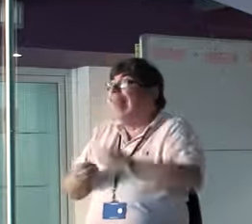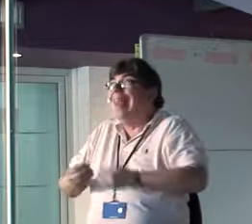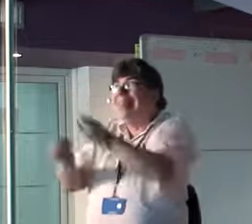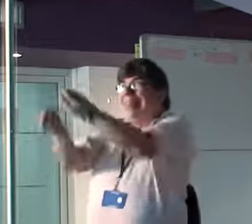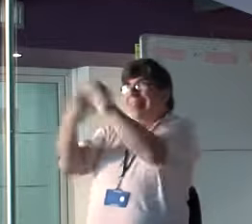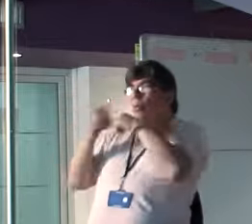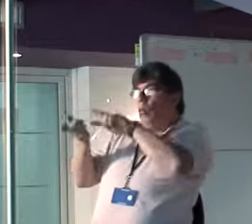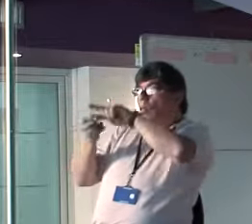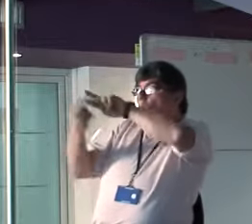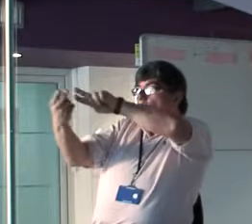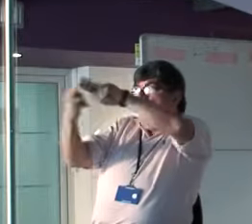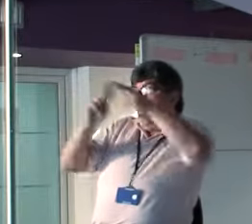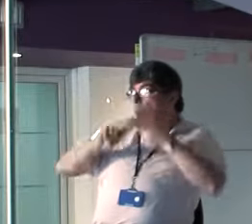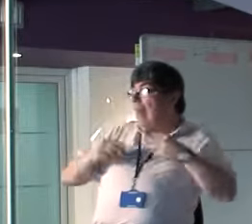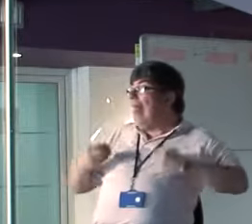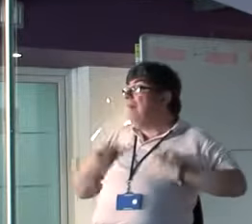vida,